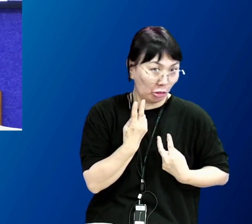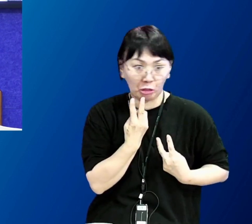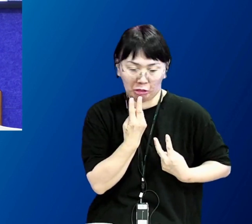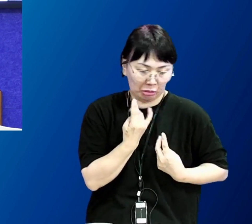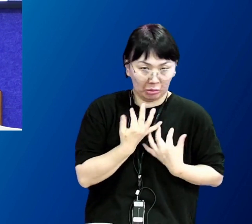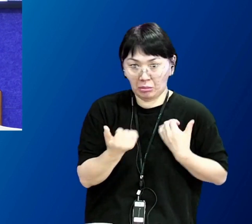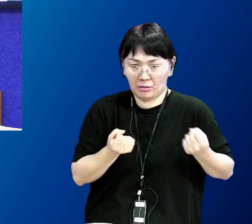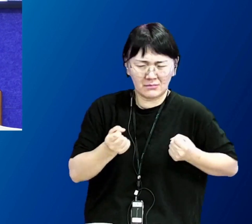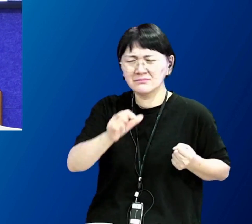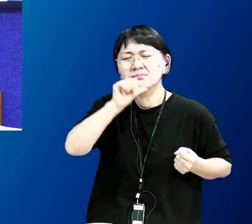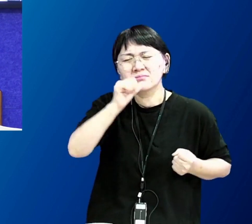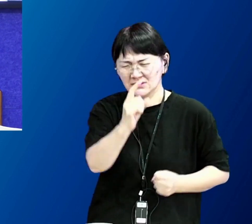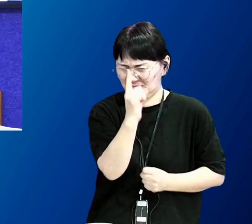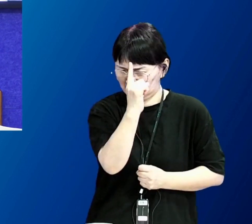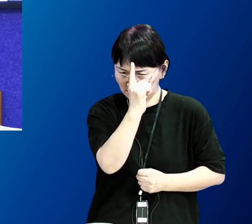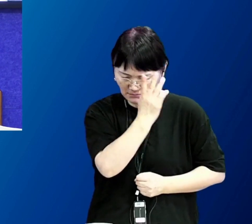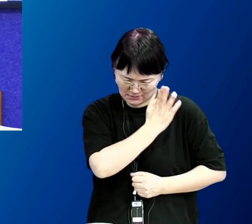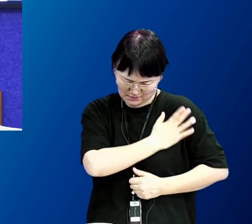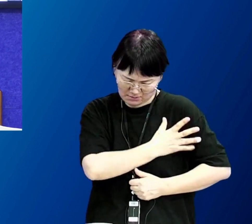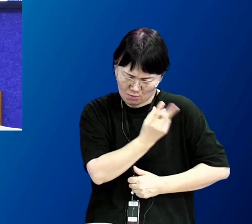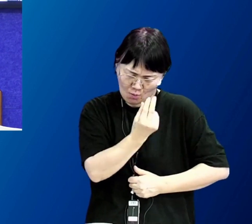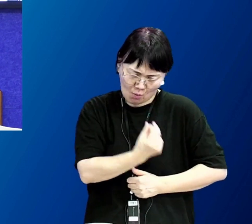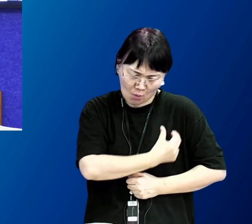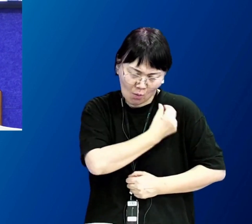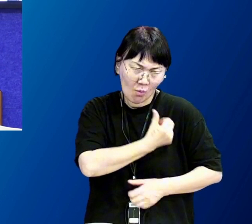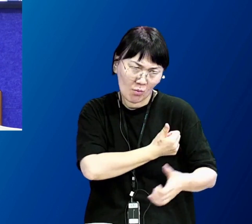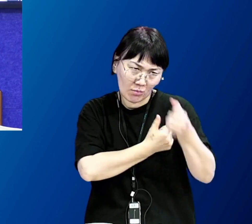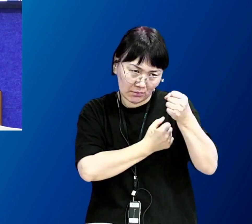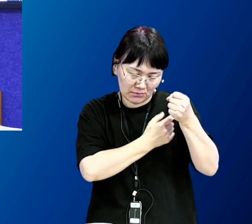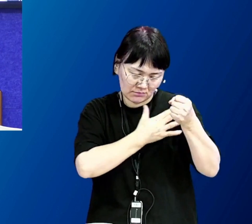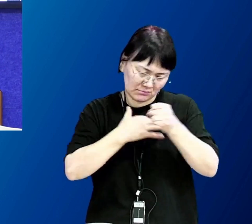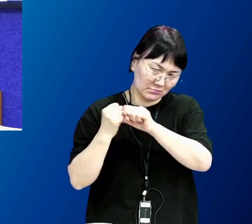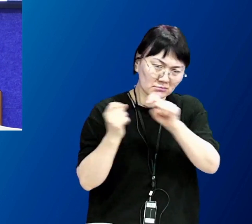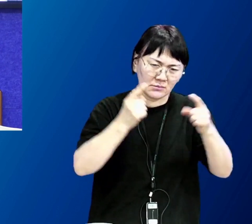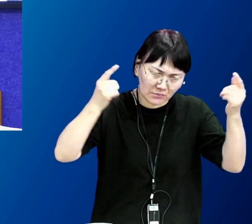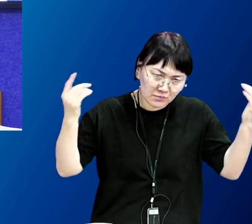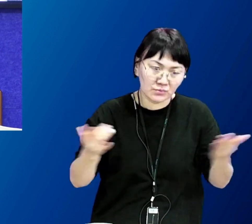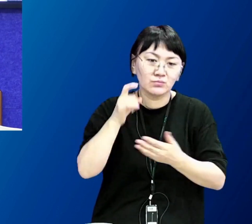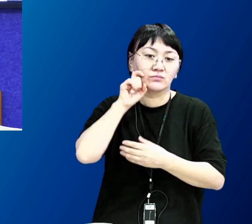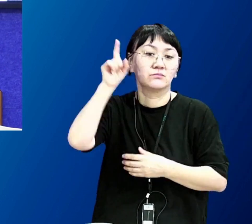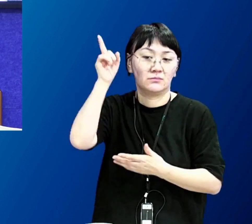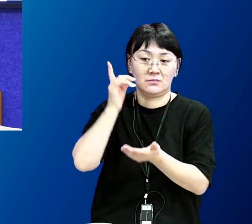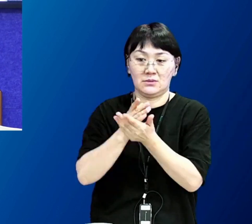л хайраар үнэн чөр эзнийг дагахыг хүсэж байгаа.